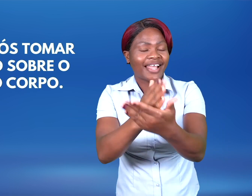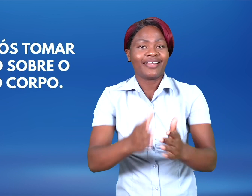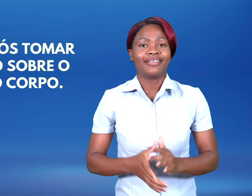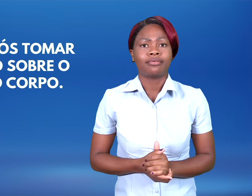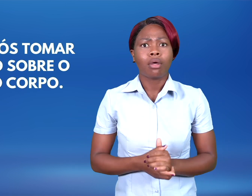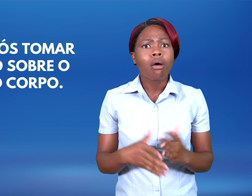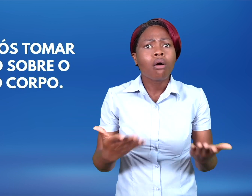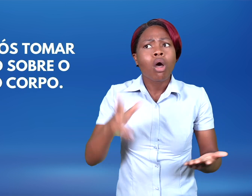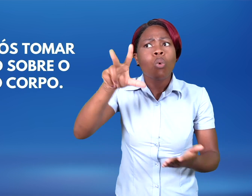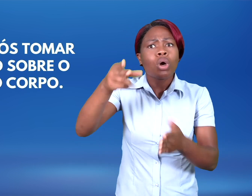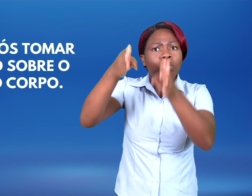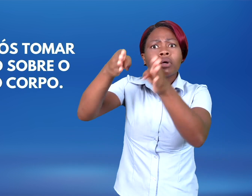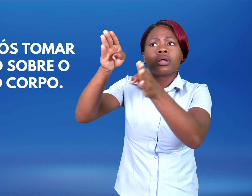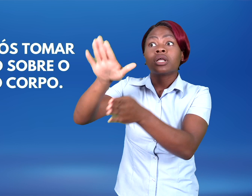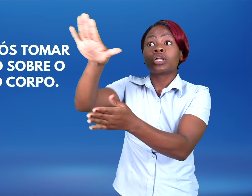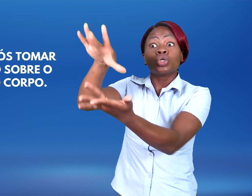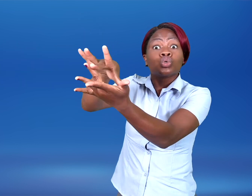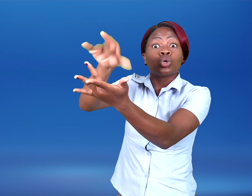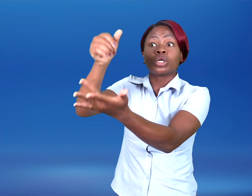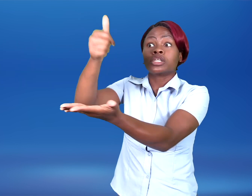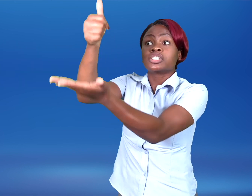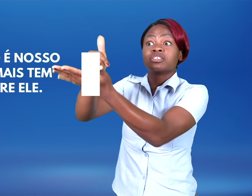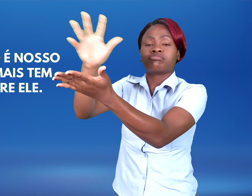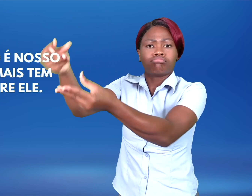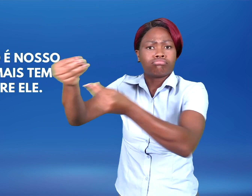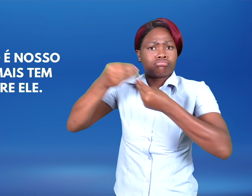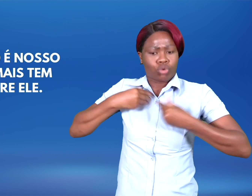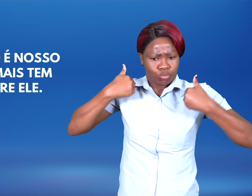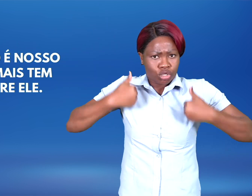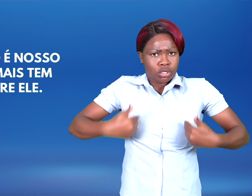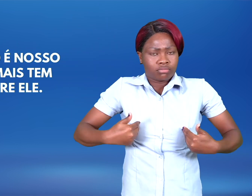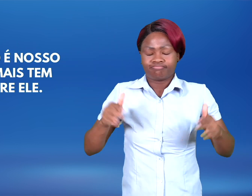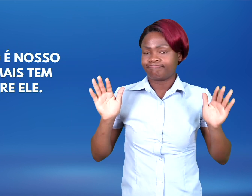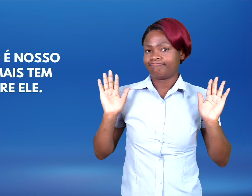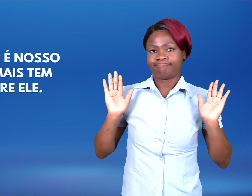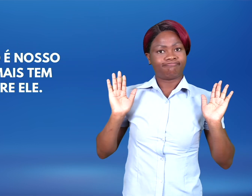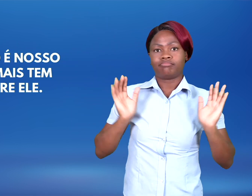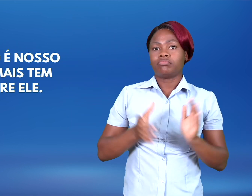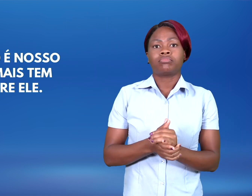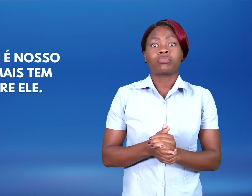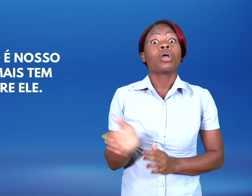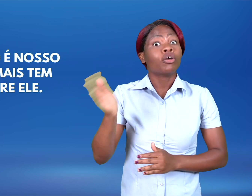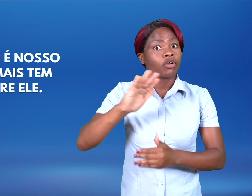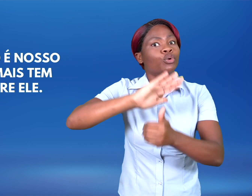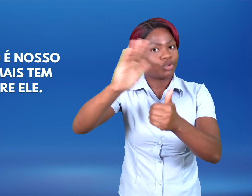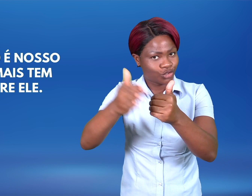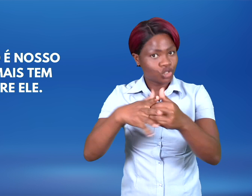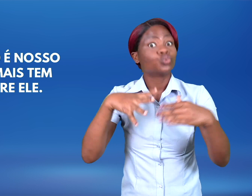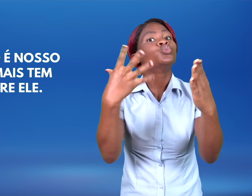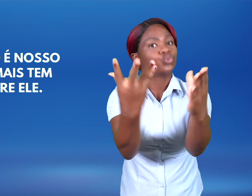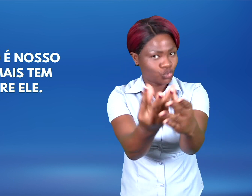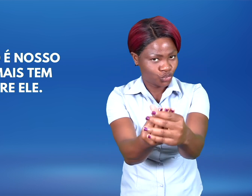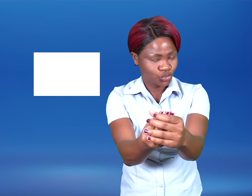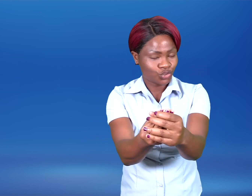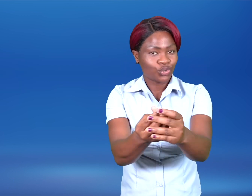é tomar decisões sobre o nosso corpo. Sim, o corpo é nosso e ninguém mais tem poder